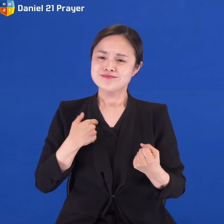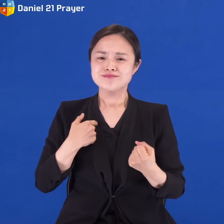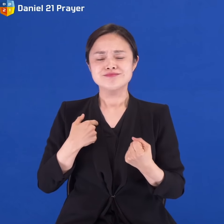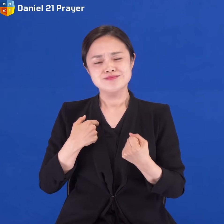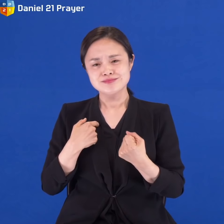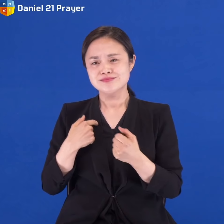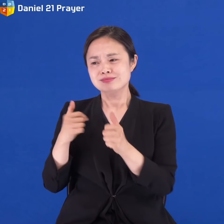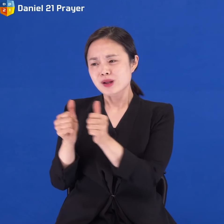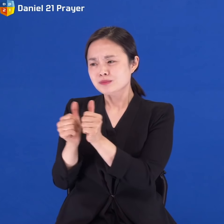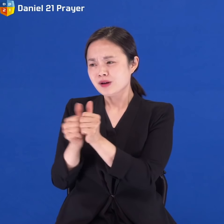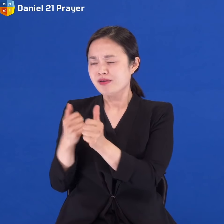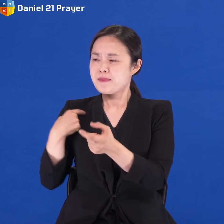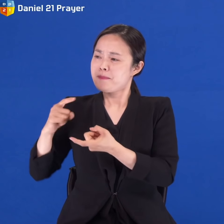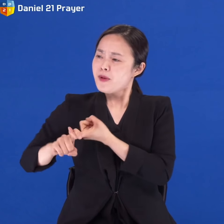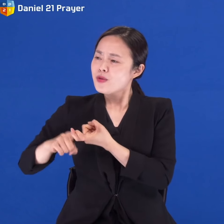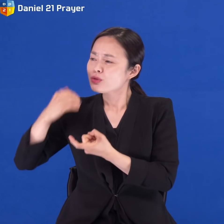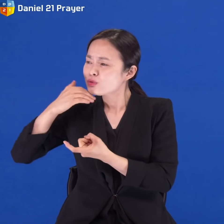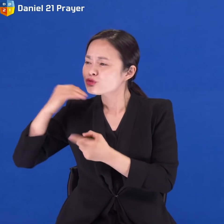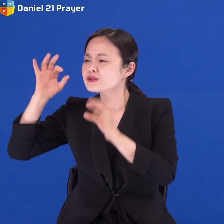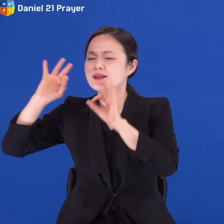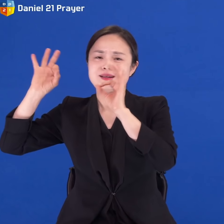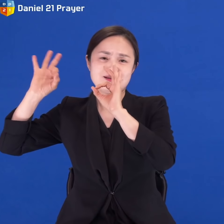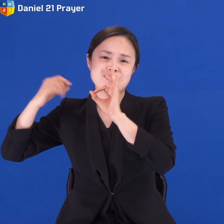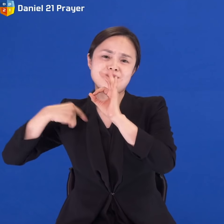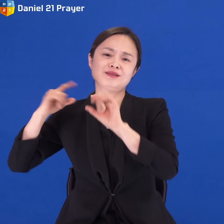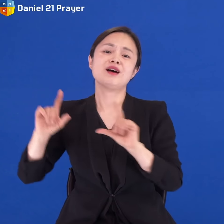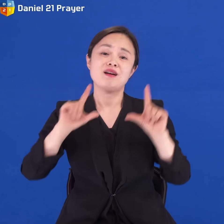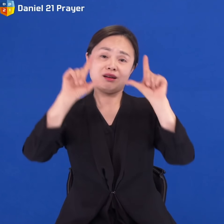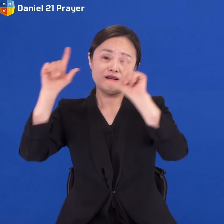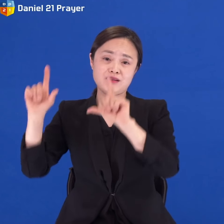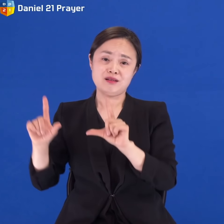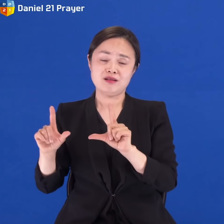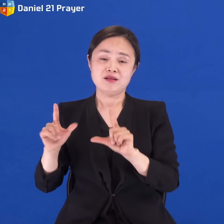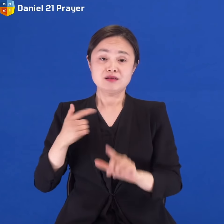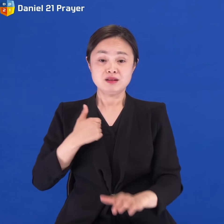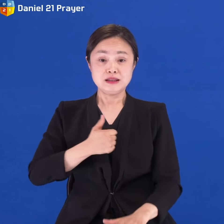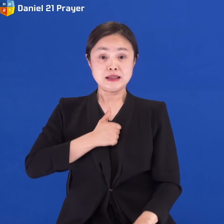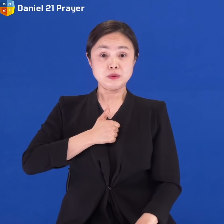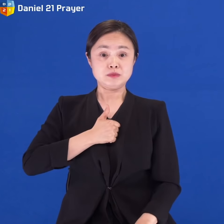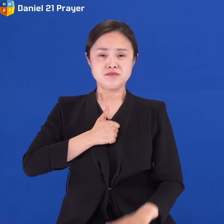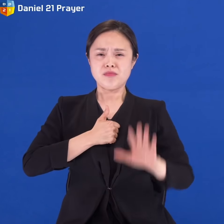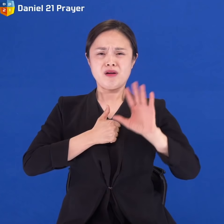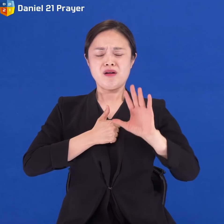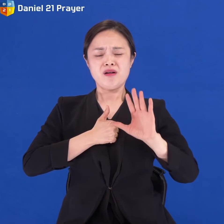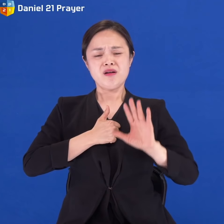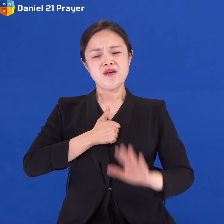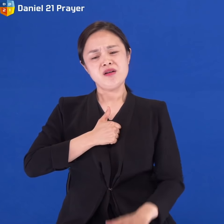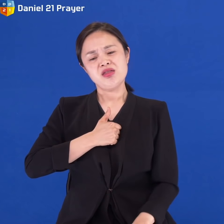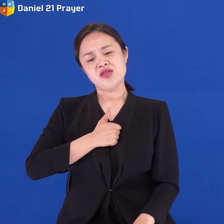이로 인해서 저는 낮은 자존감의 여성으로